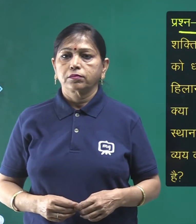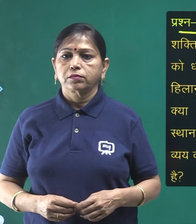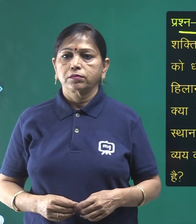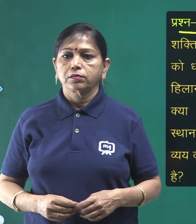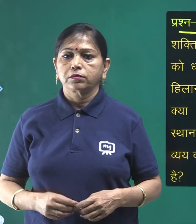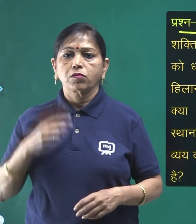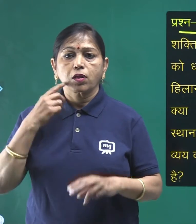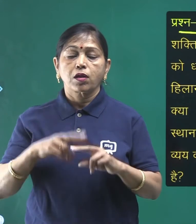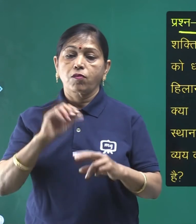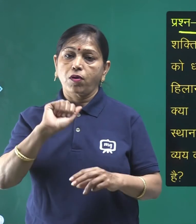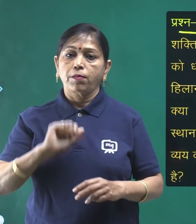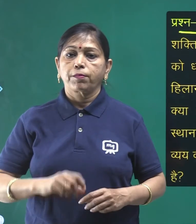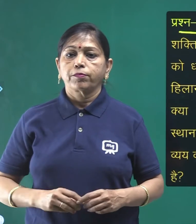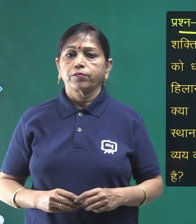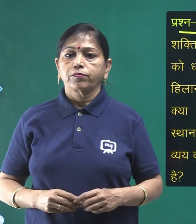जब आप